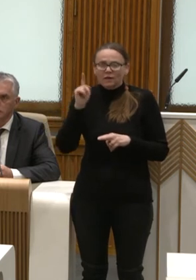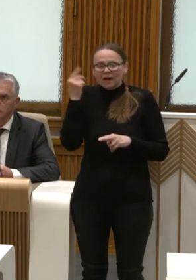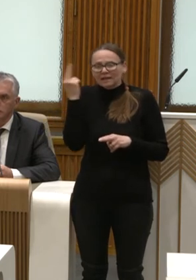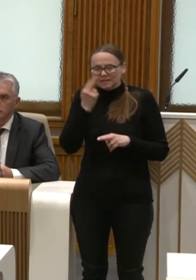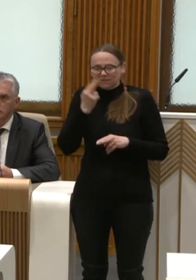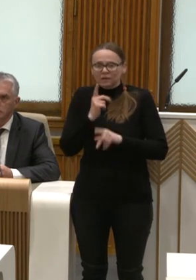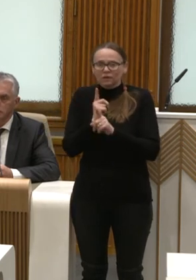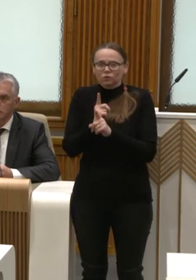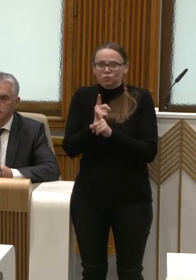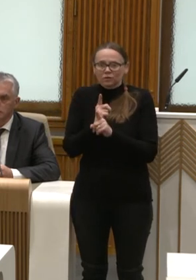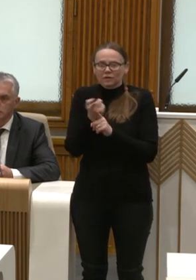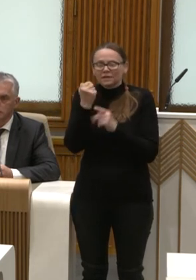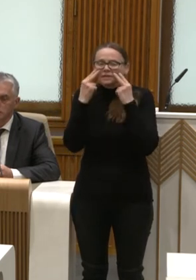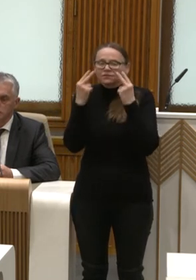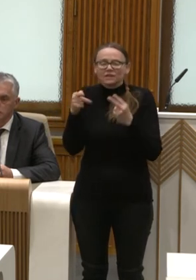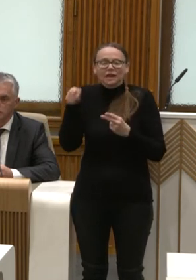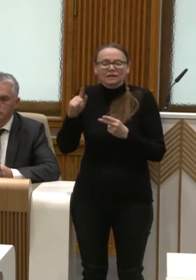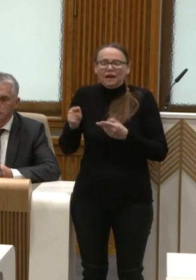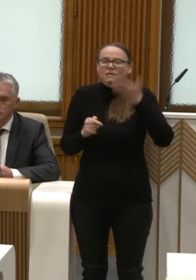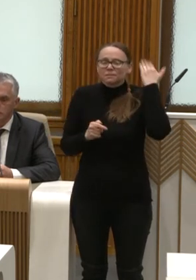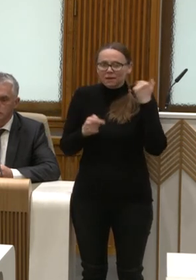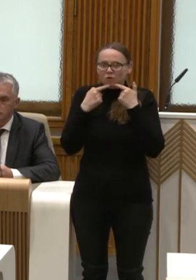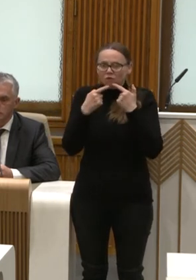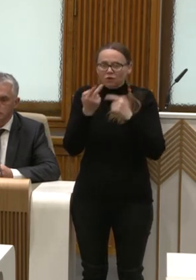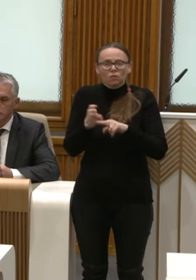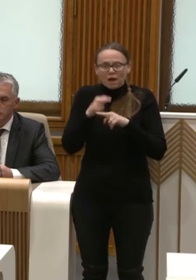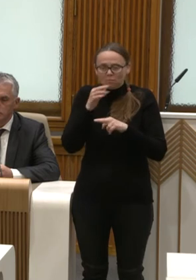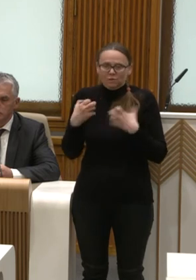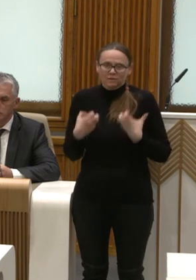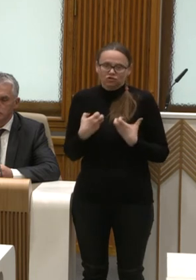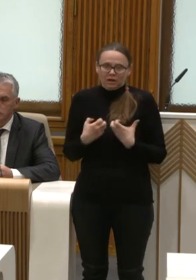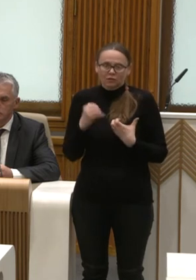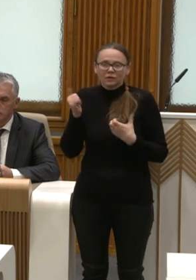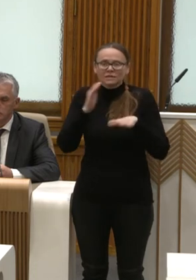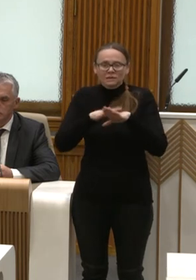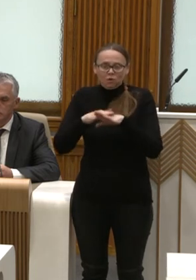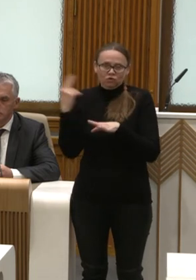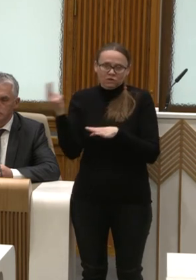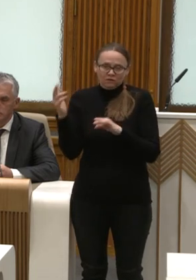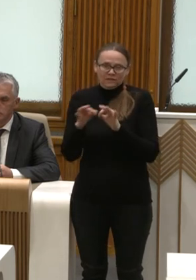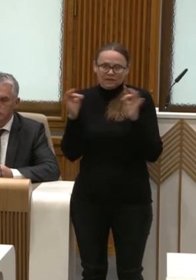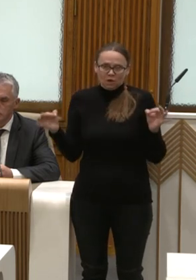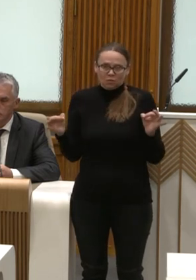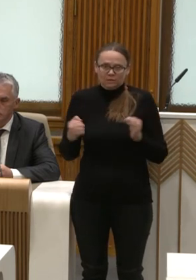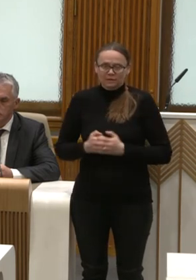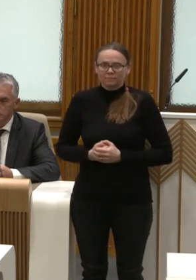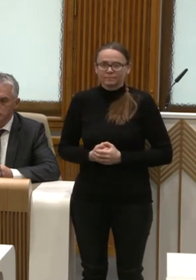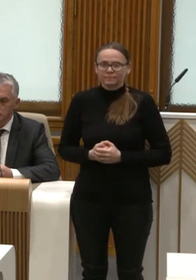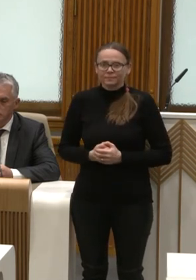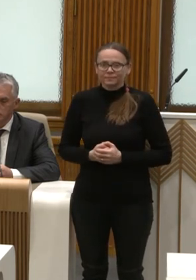tudi z vidika tega, kar sem prej govoril, najbolj zaželeno, da se sporoča slovenski javnosti.